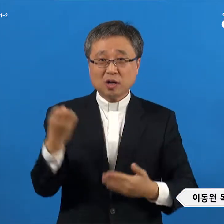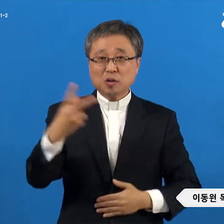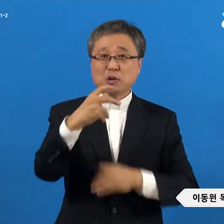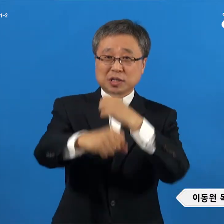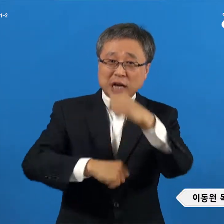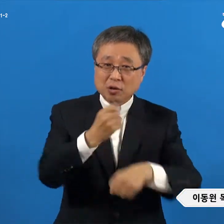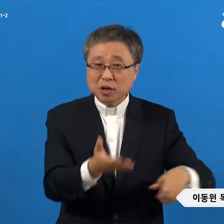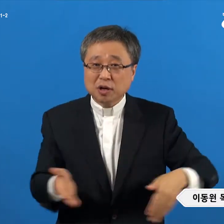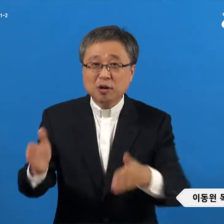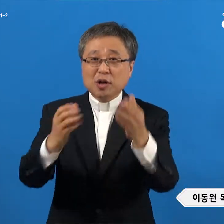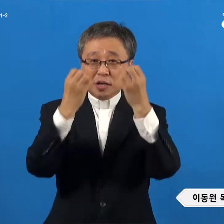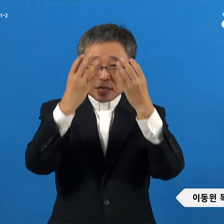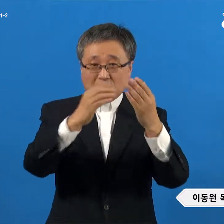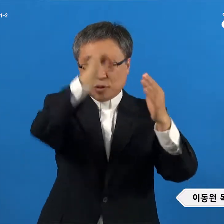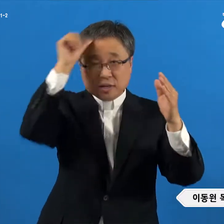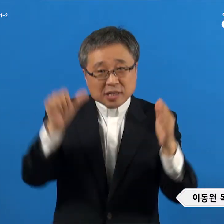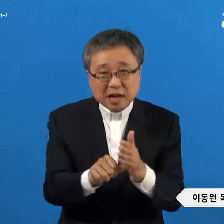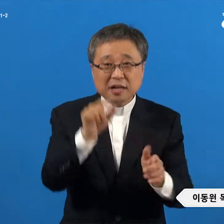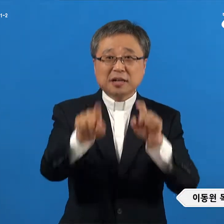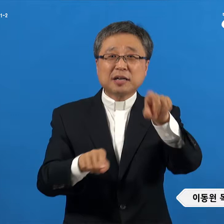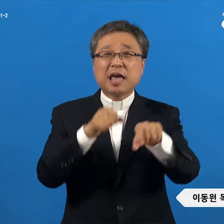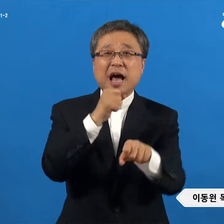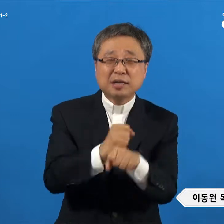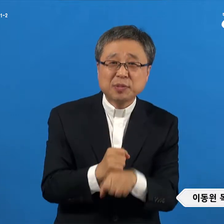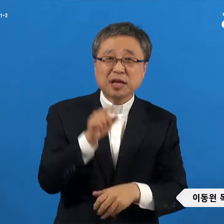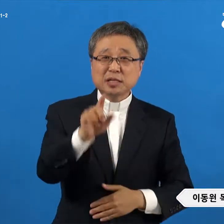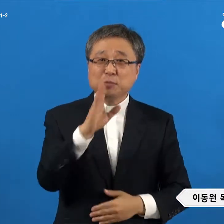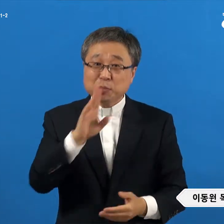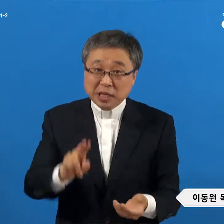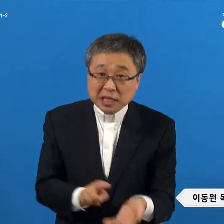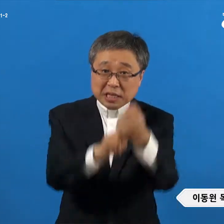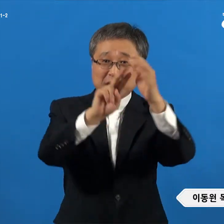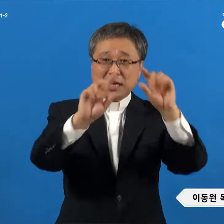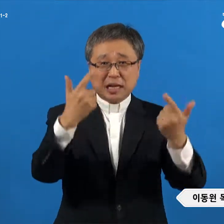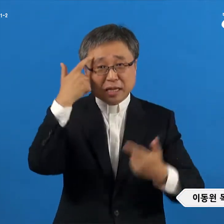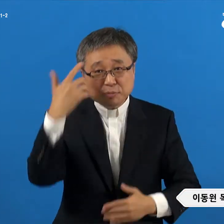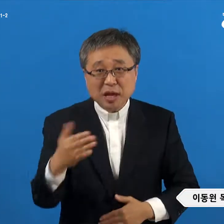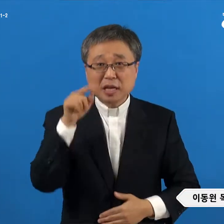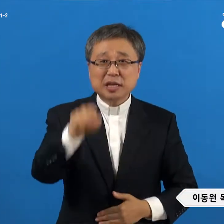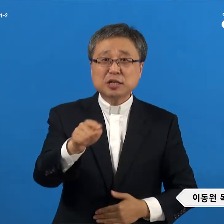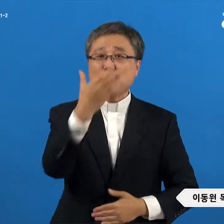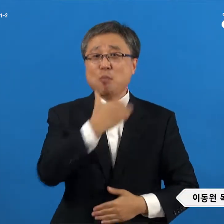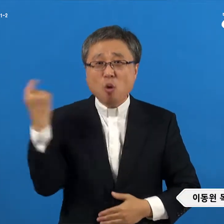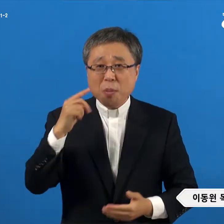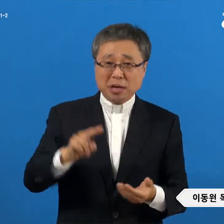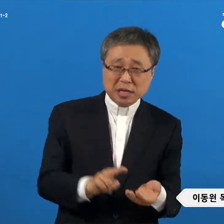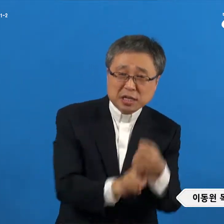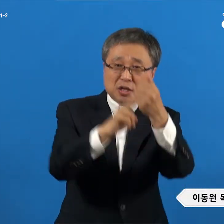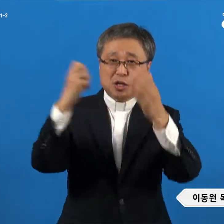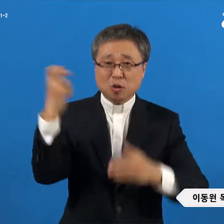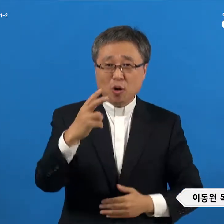새로운 인생을 걷게 하십니다. 이것이 바로 기적이 아니겠습니까? 이것이 복음의 기적이요 자유의 기적인